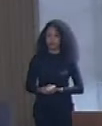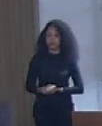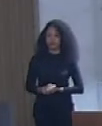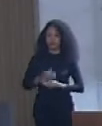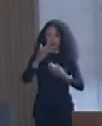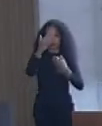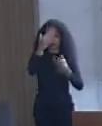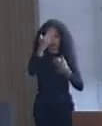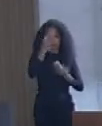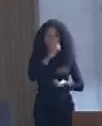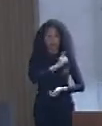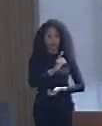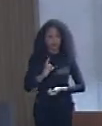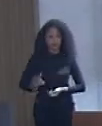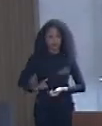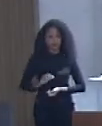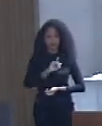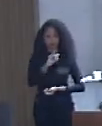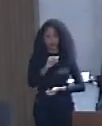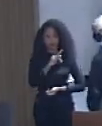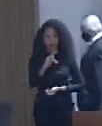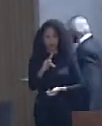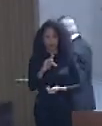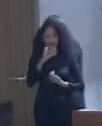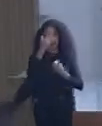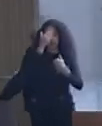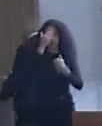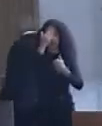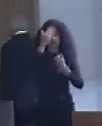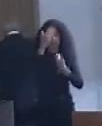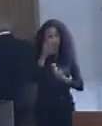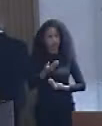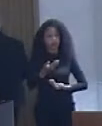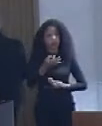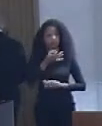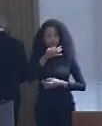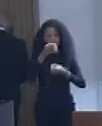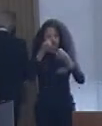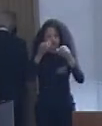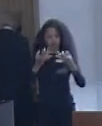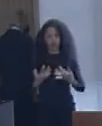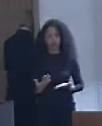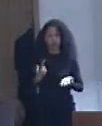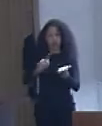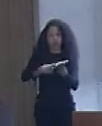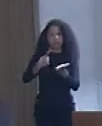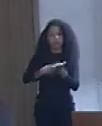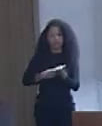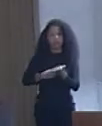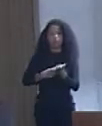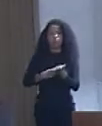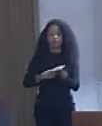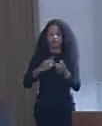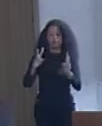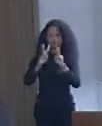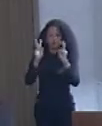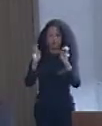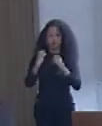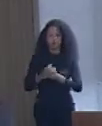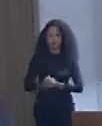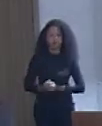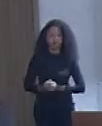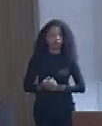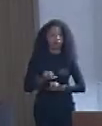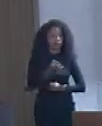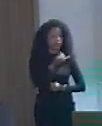Obrigado, deputado João Paulo. Obrigado por suas palavras, pelo seu compromisso com essa causa. Queria pedir desculpa,